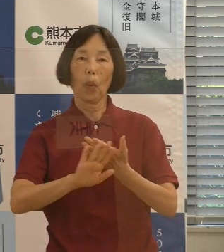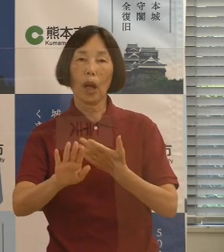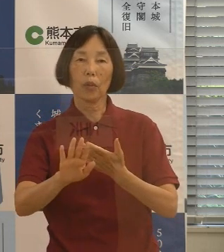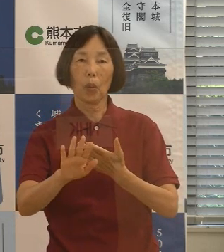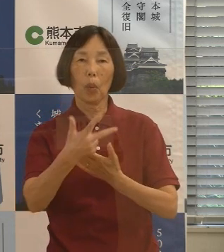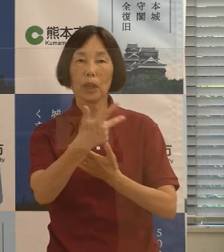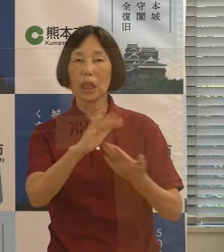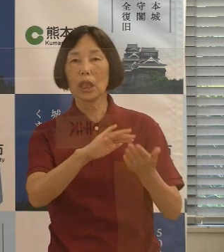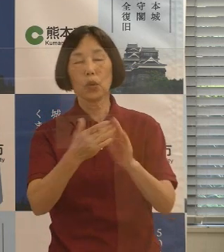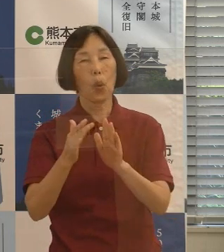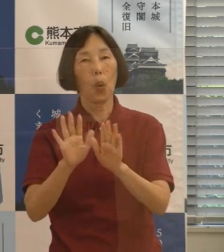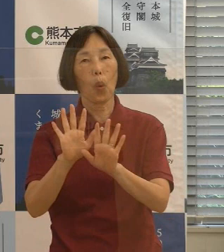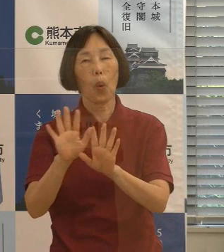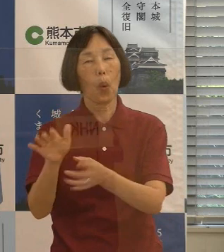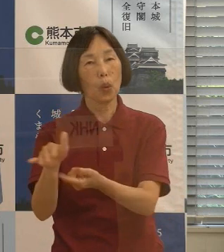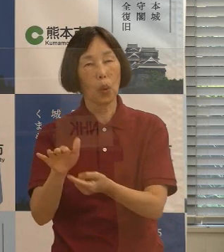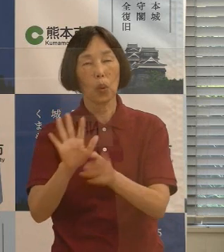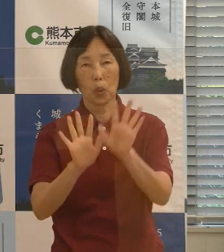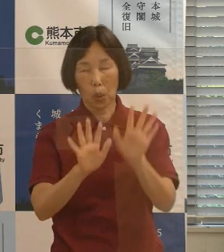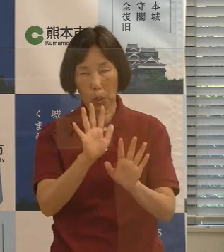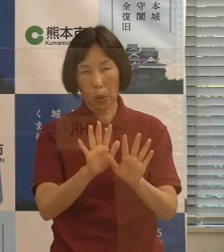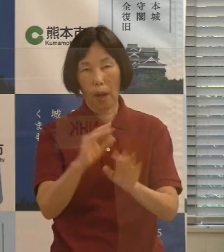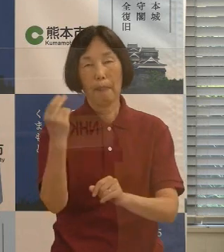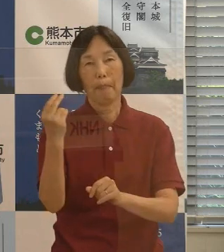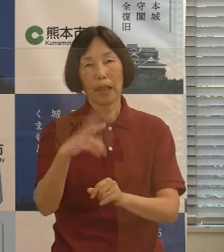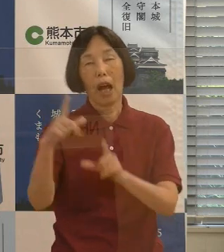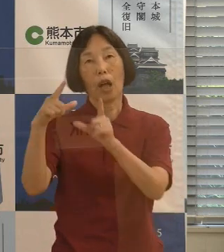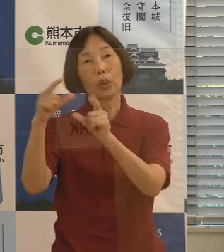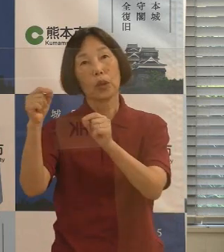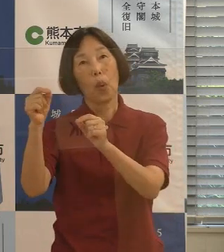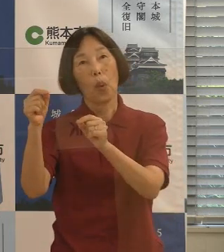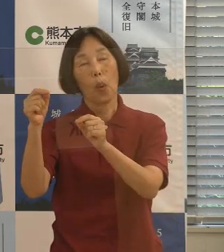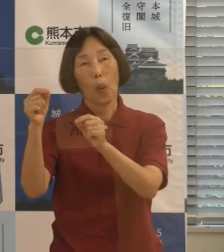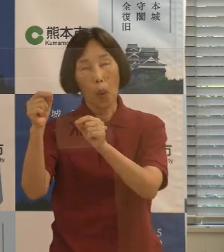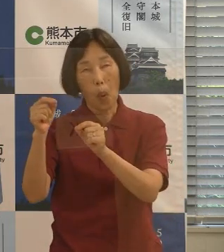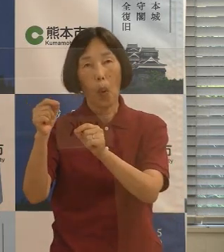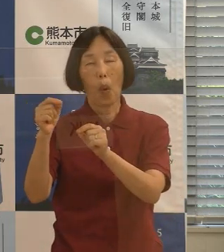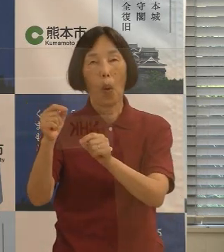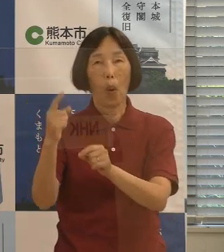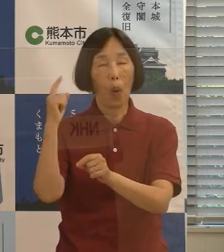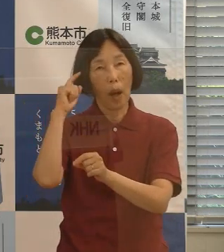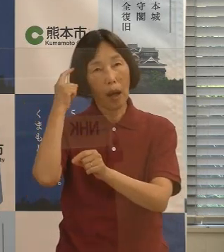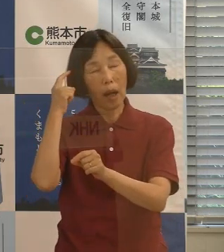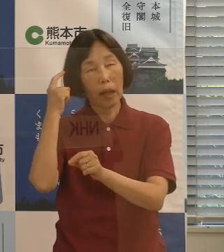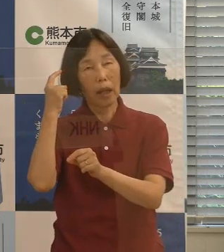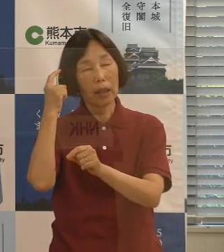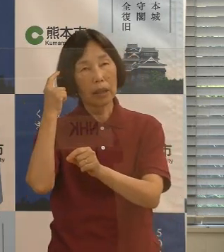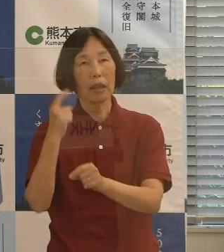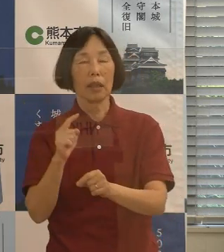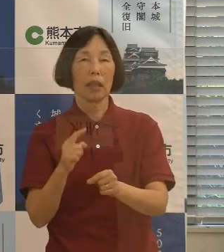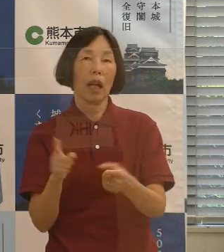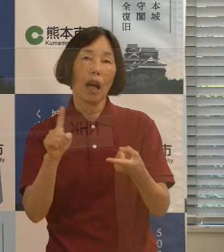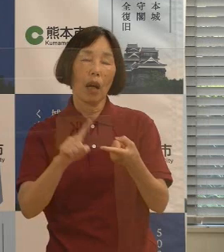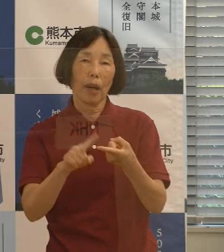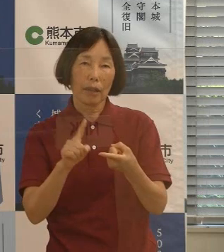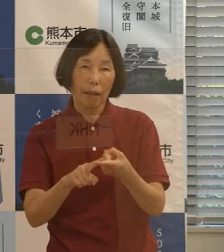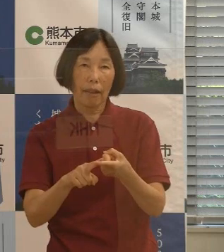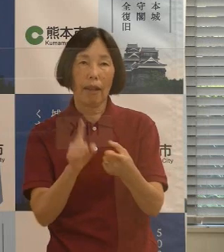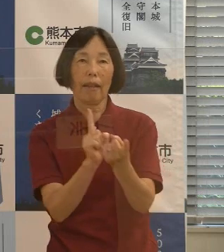治体の動向あるいは文部科学省の見解を踏まえまして対応を検討をしてまいります